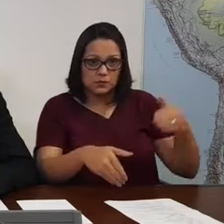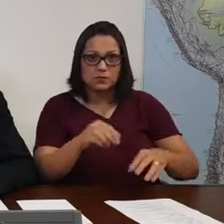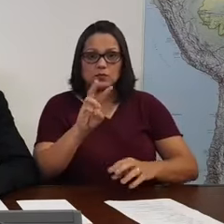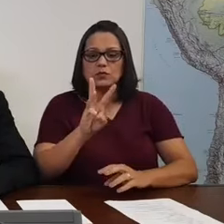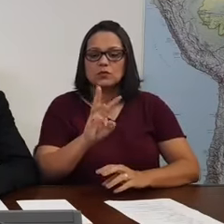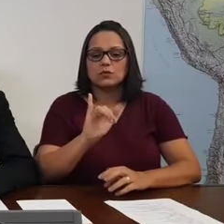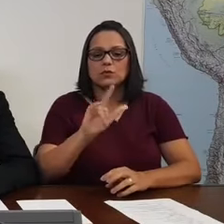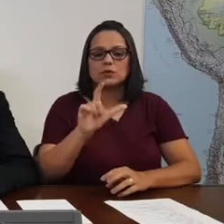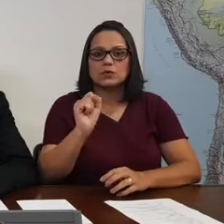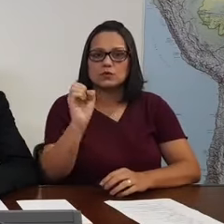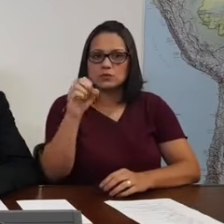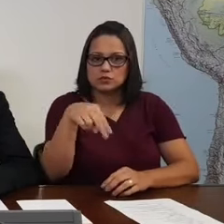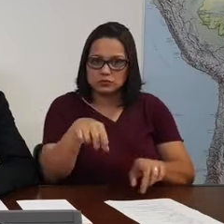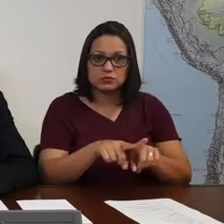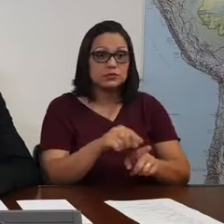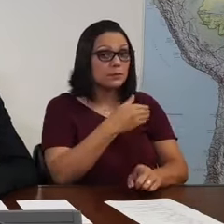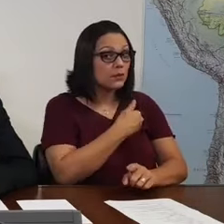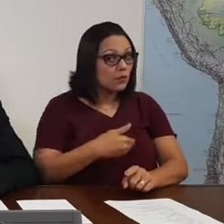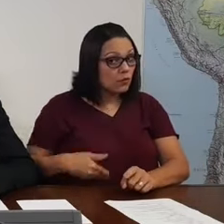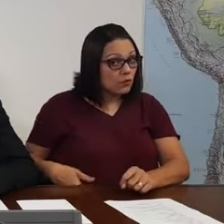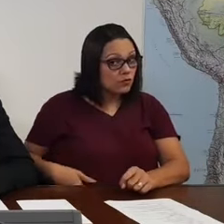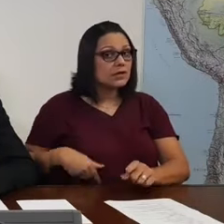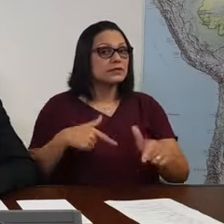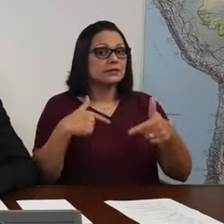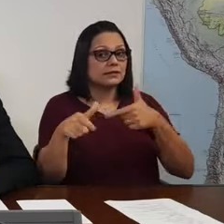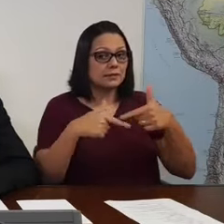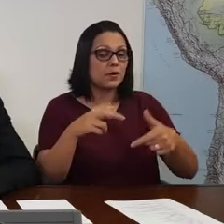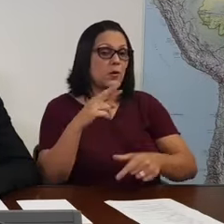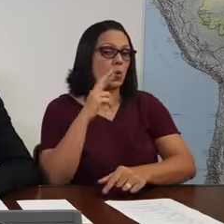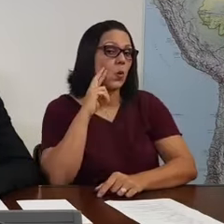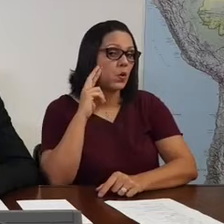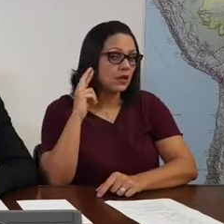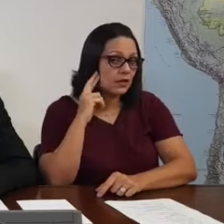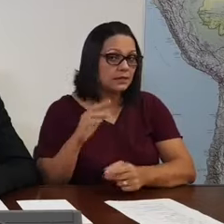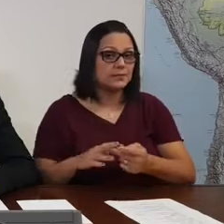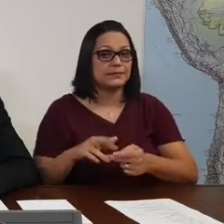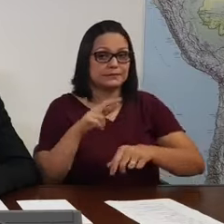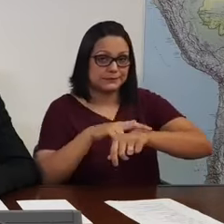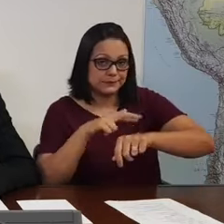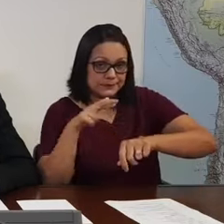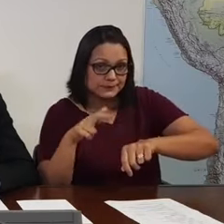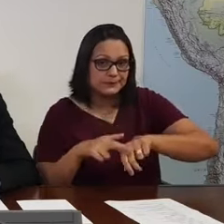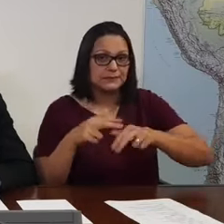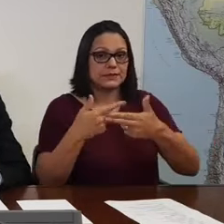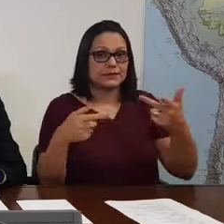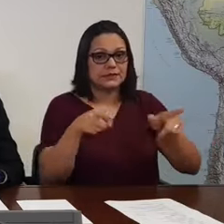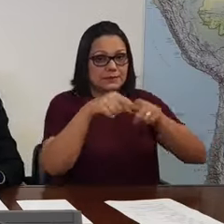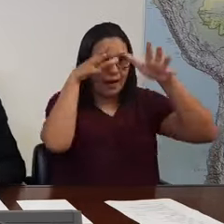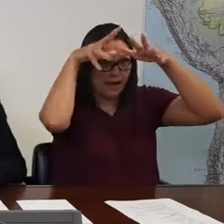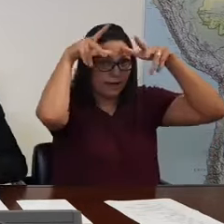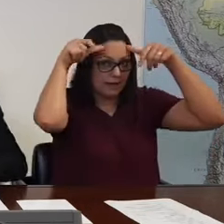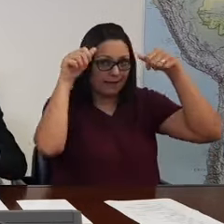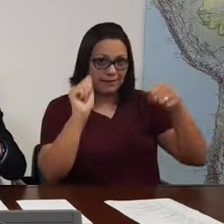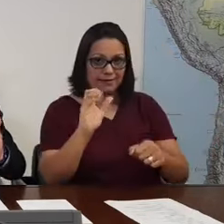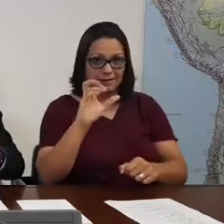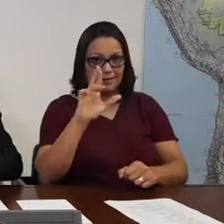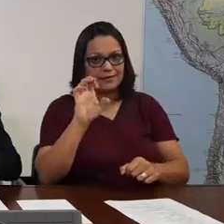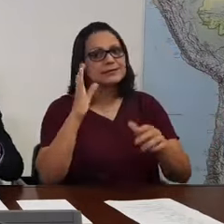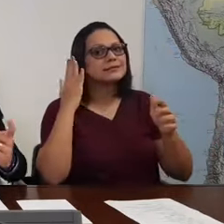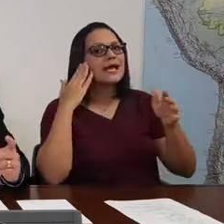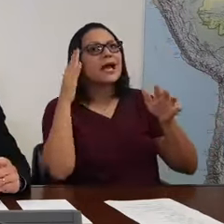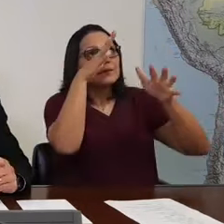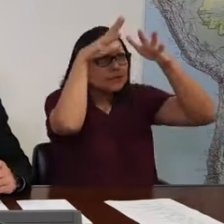Wilson, também os governadores lá de Roraima, de Rondônia e do Acre. Porque a Zona Franca de